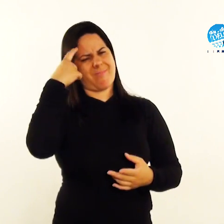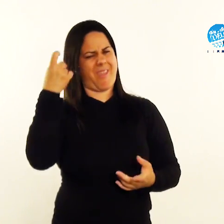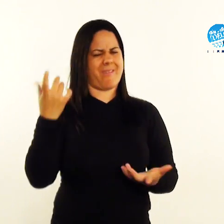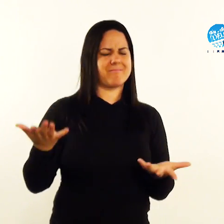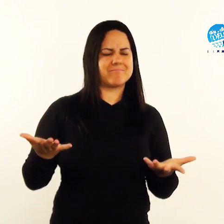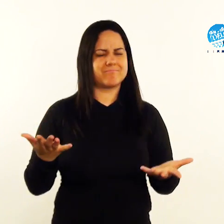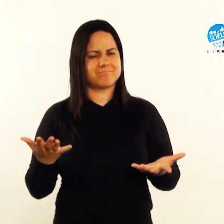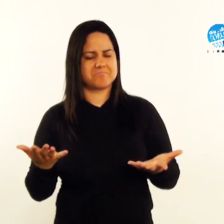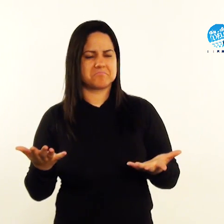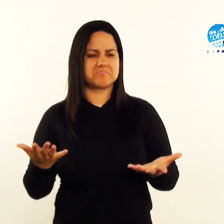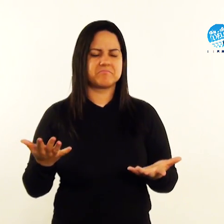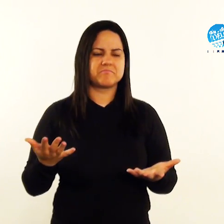ideias. Olha,